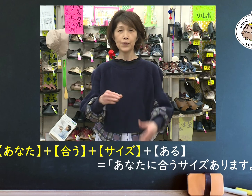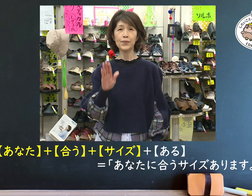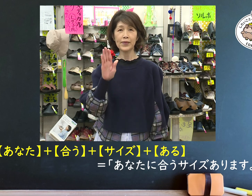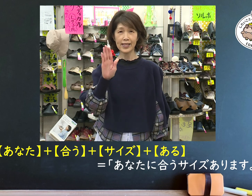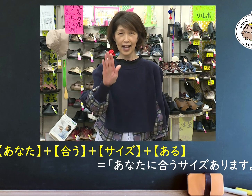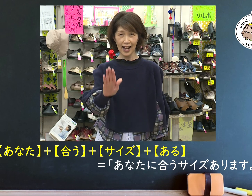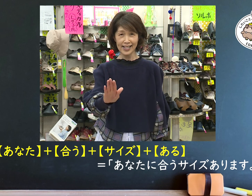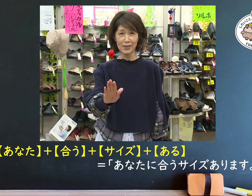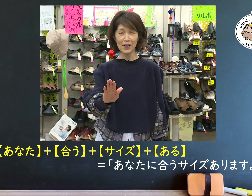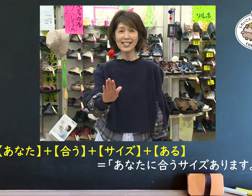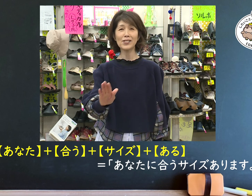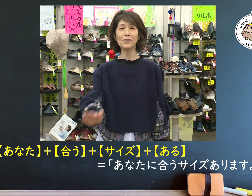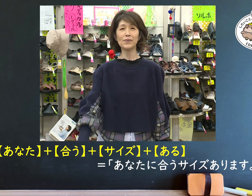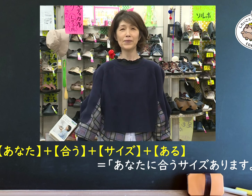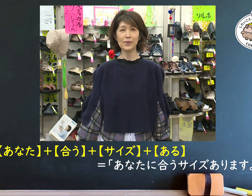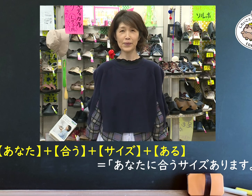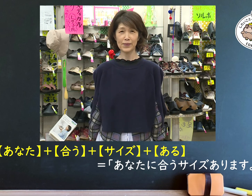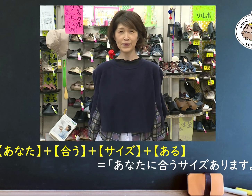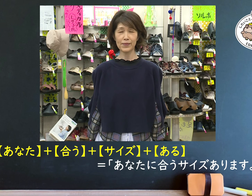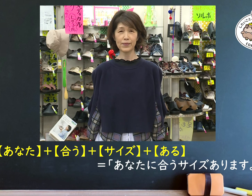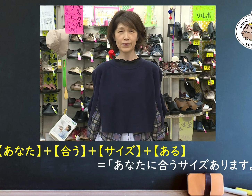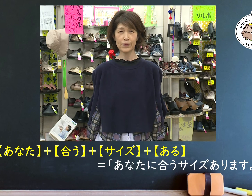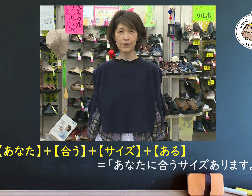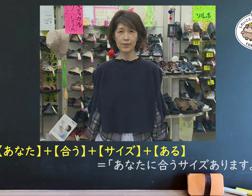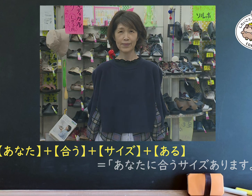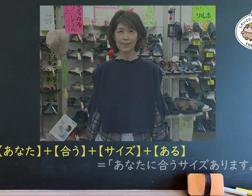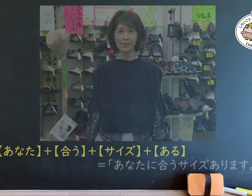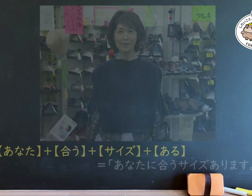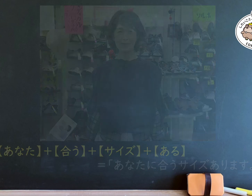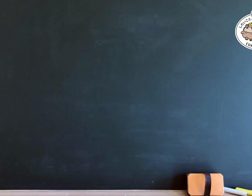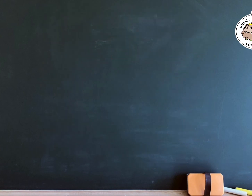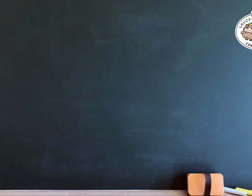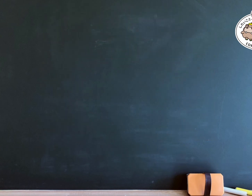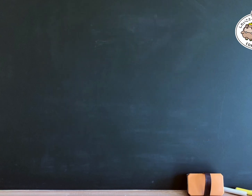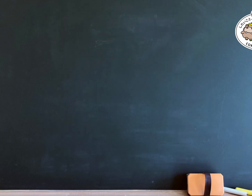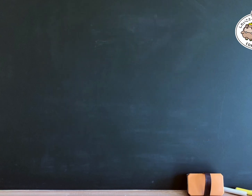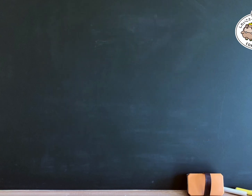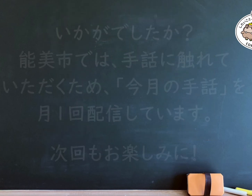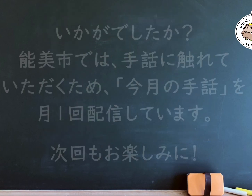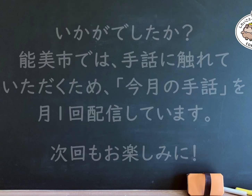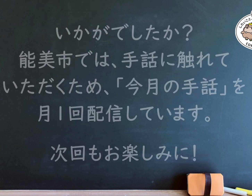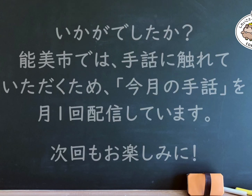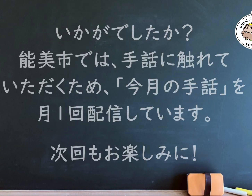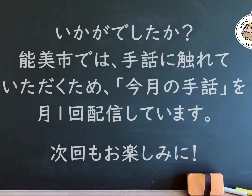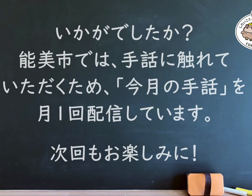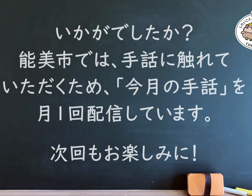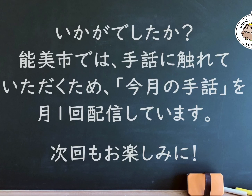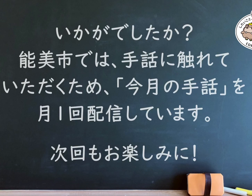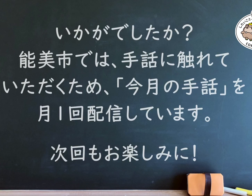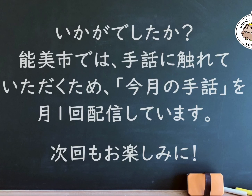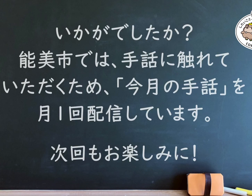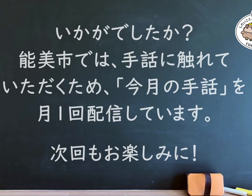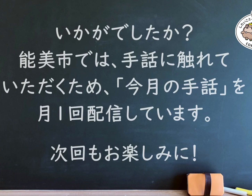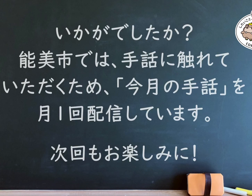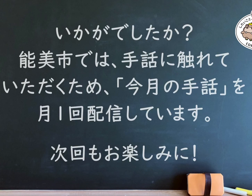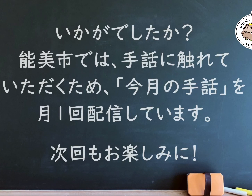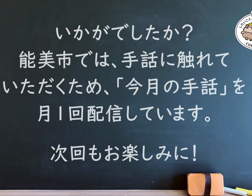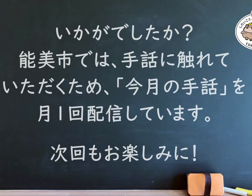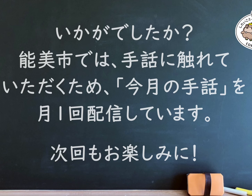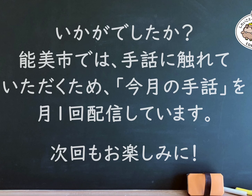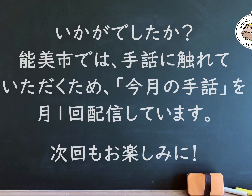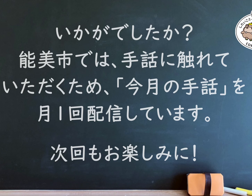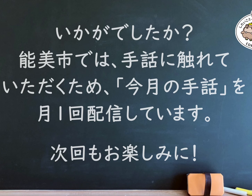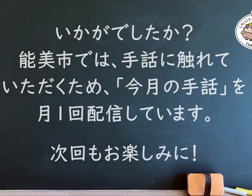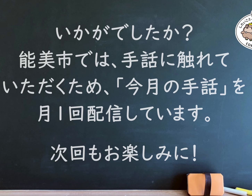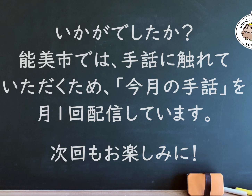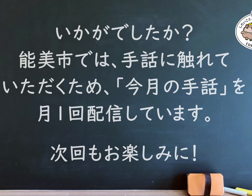djmevoodooいかがでしたか能美市で